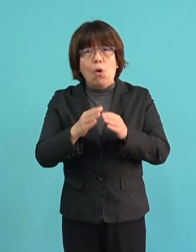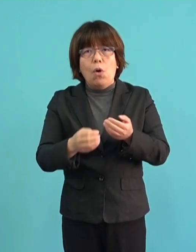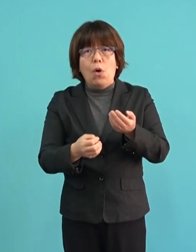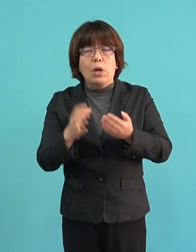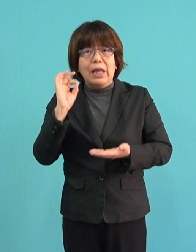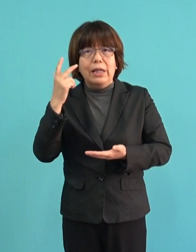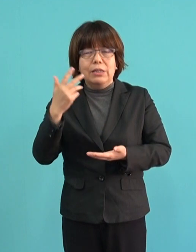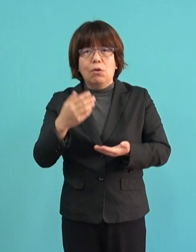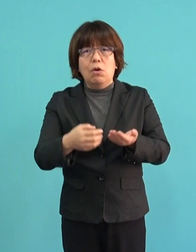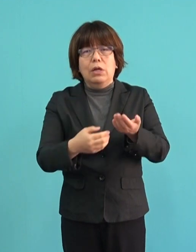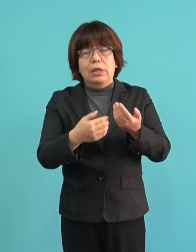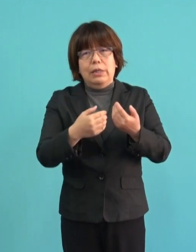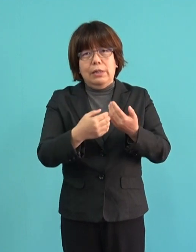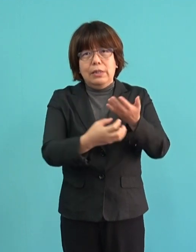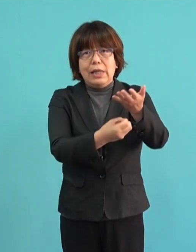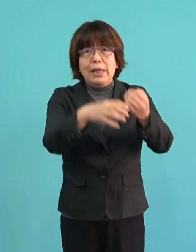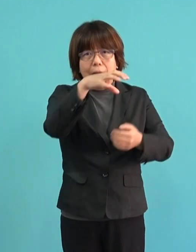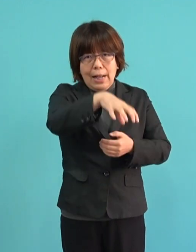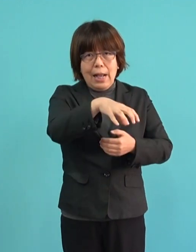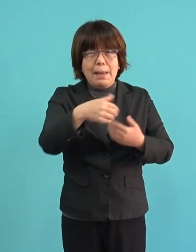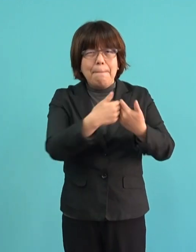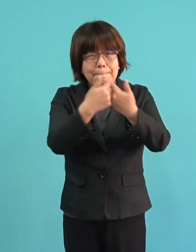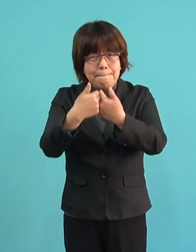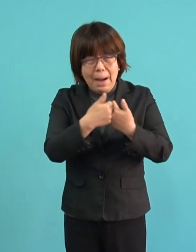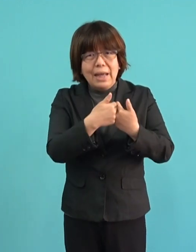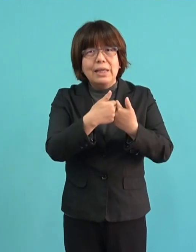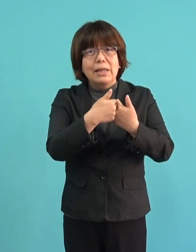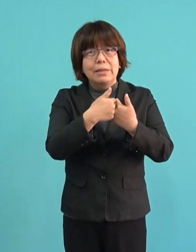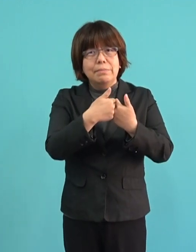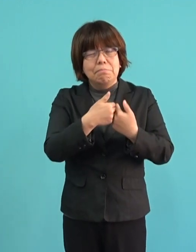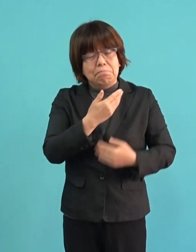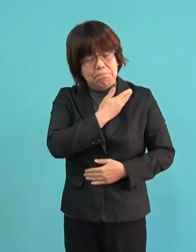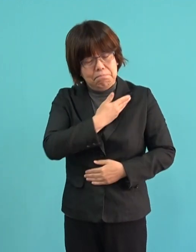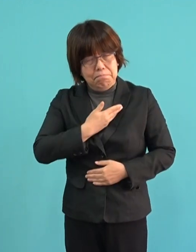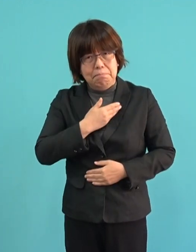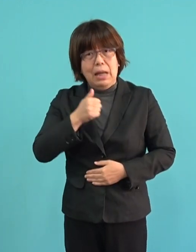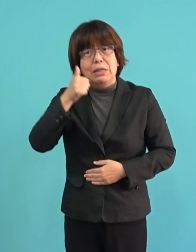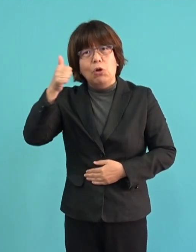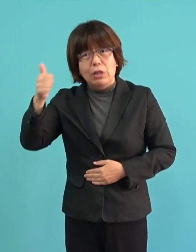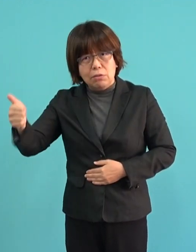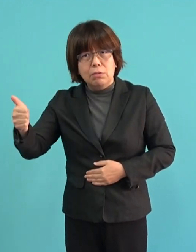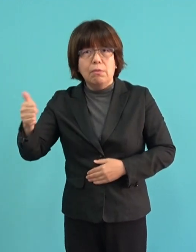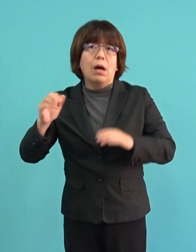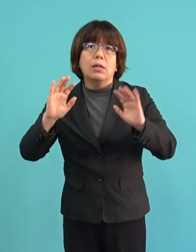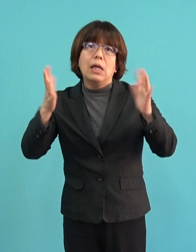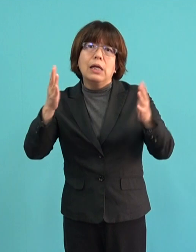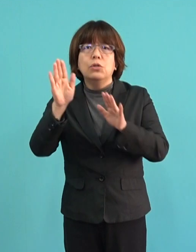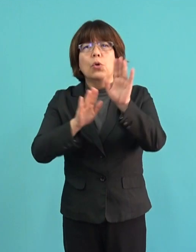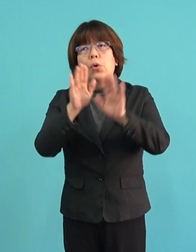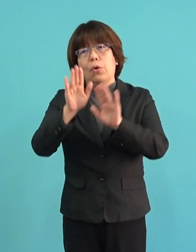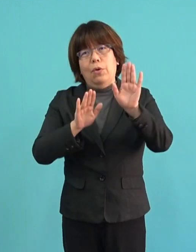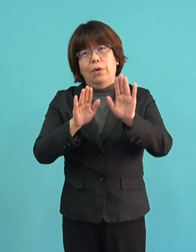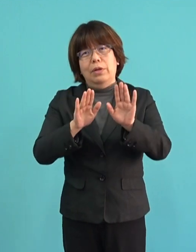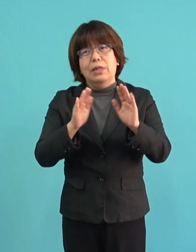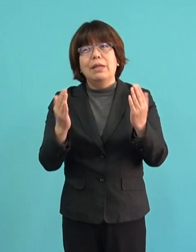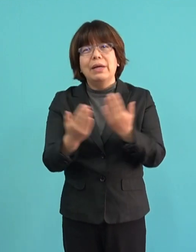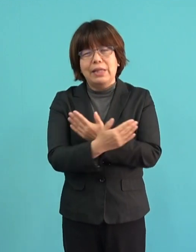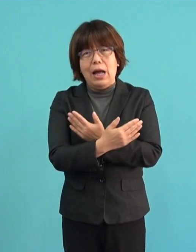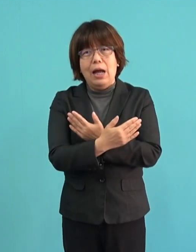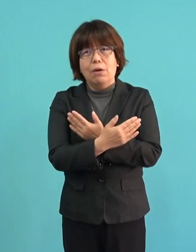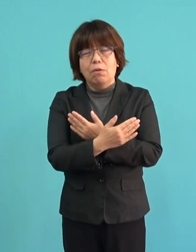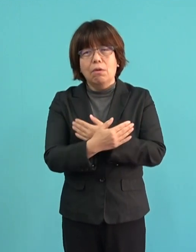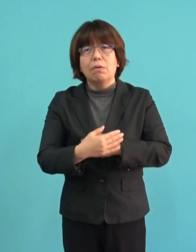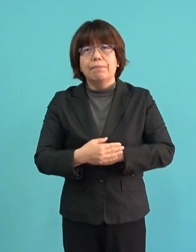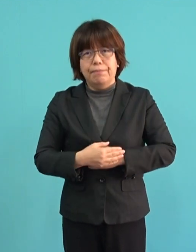再演が開いていない受け入れができないからやむなく外に行くっていう方は今ほぼおられない状況になっておりますはい